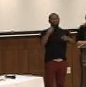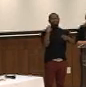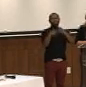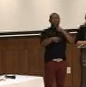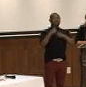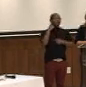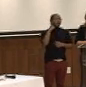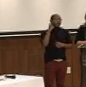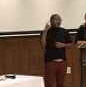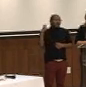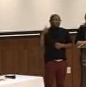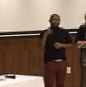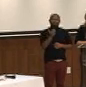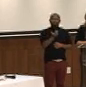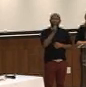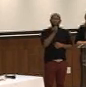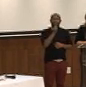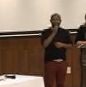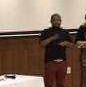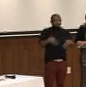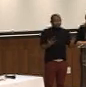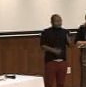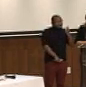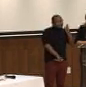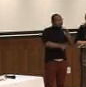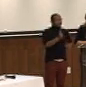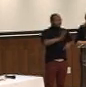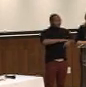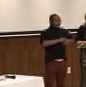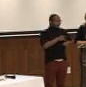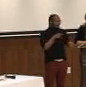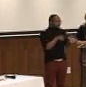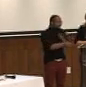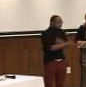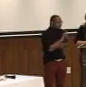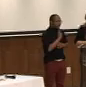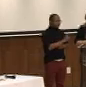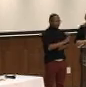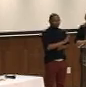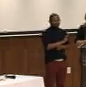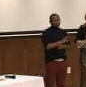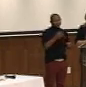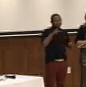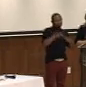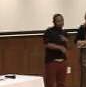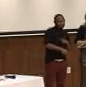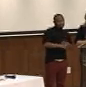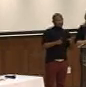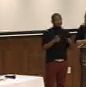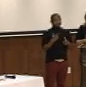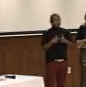áudio, então o primeiro bloco teve que ser interrompido, mas o problema já foi solucionado e agora